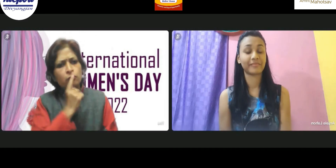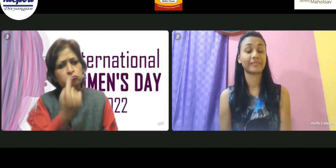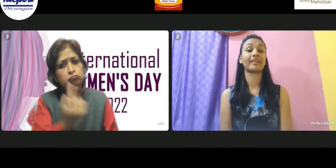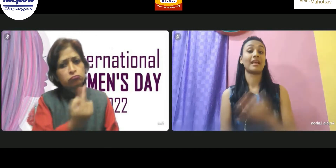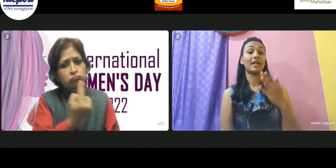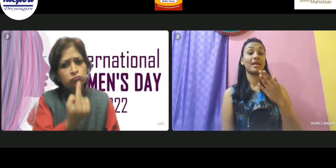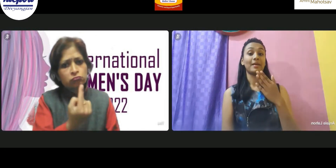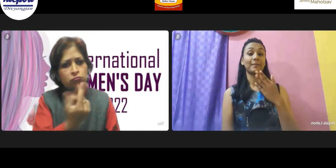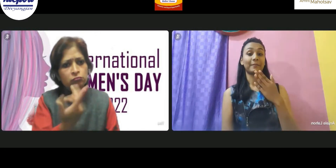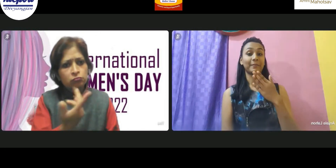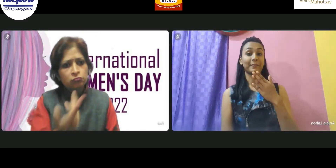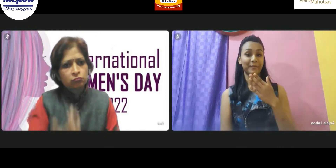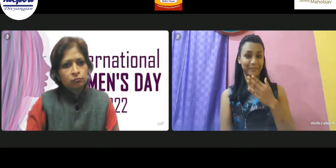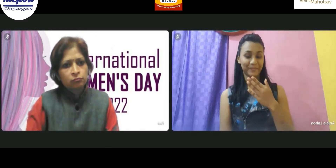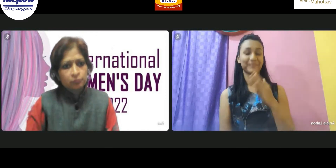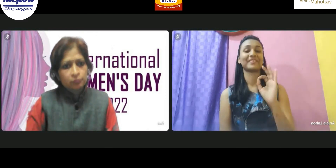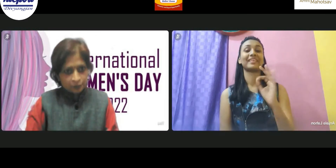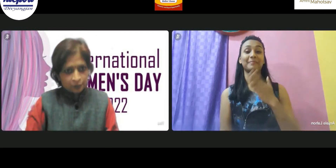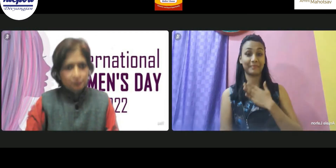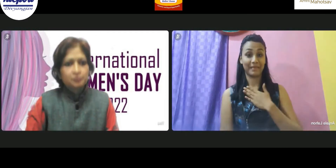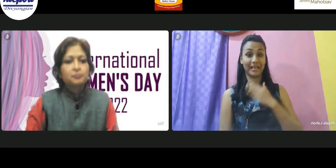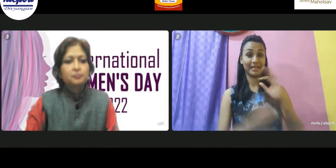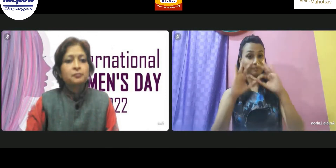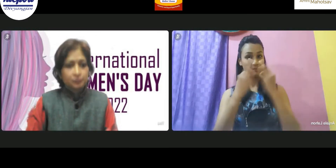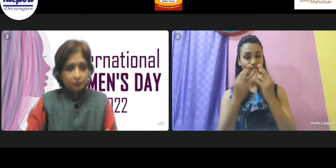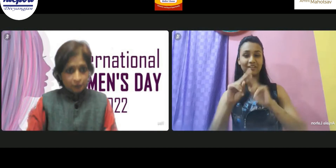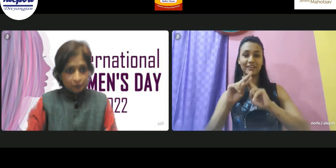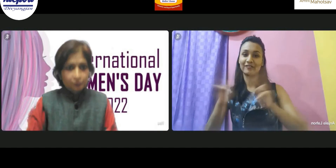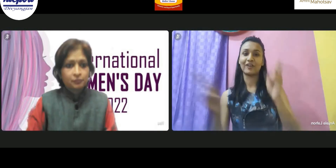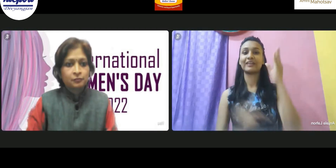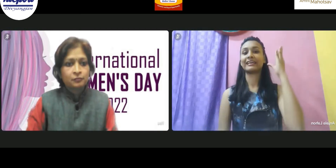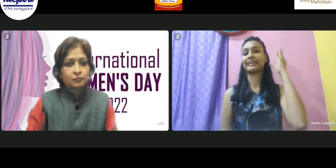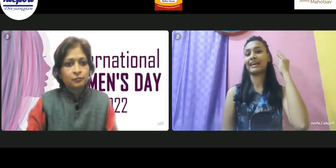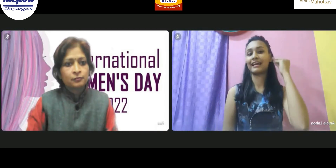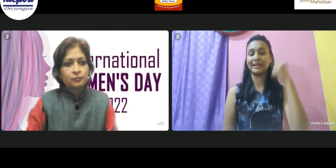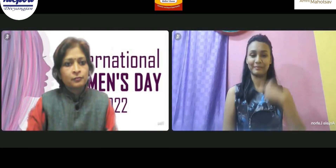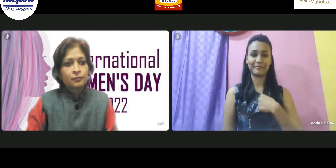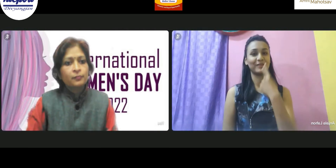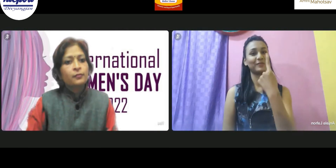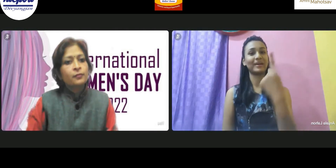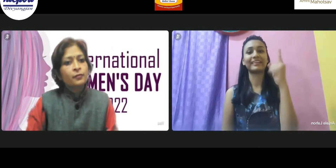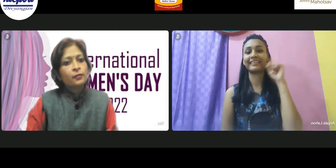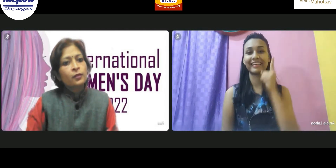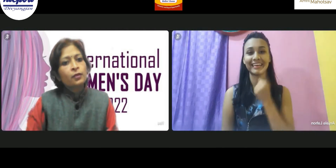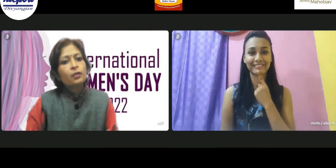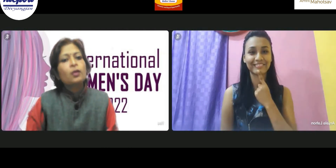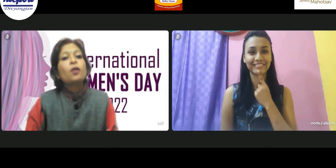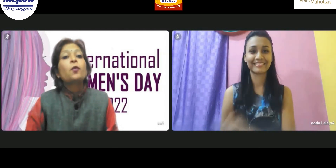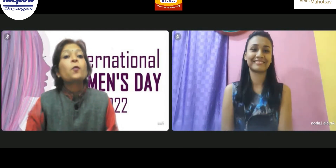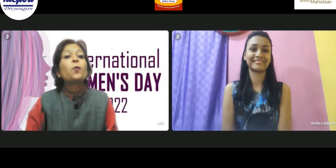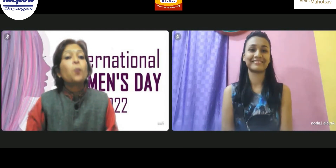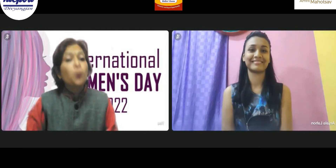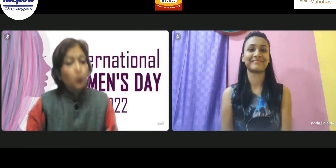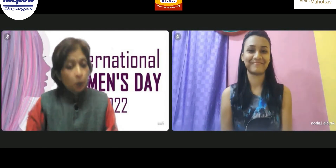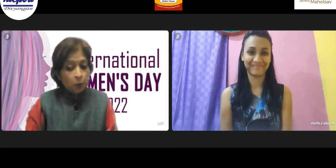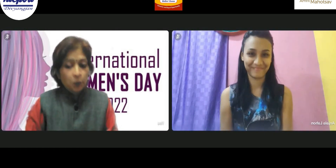आप अकेली बधिर हैं? मेरे परिवार में सभी लोग सुनने बोलने वाले हैं, केवल मैं अकेली बधिर